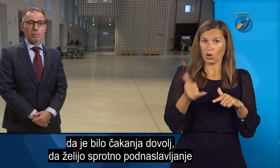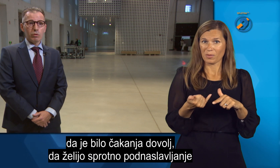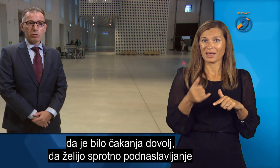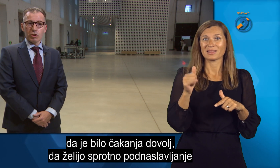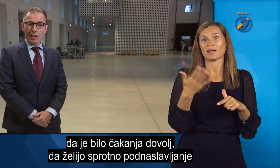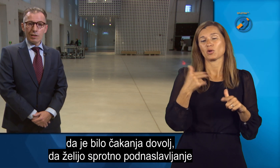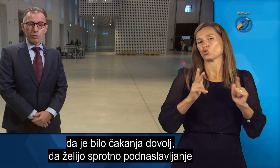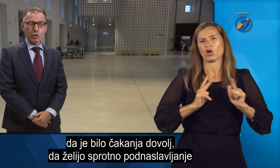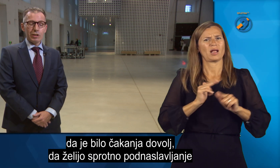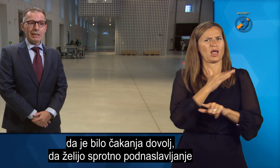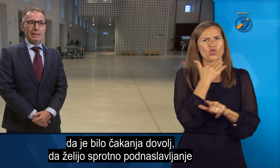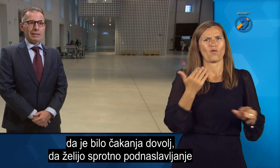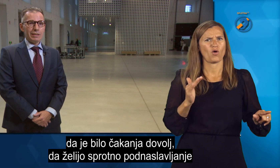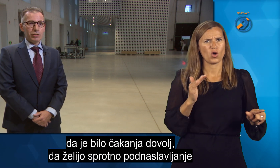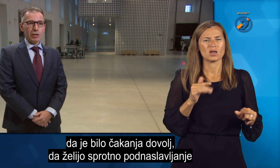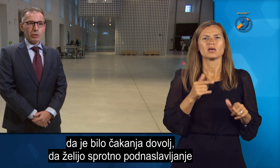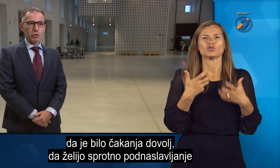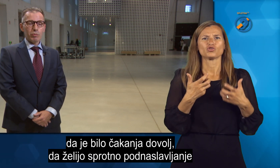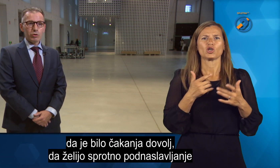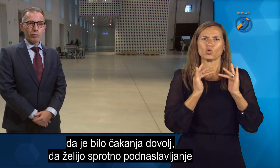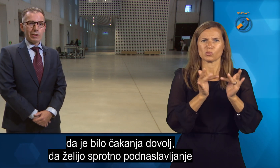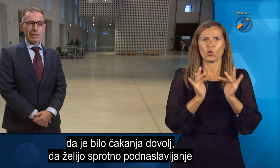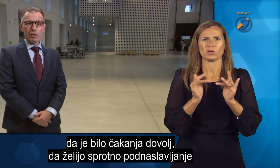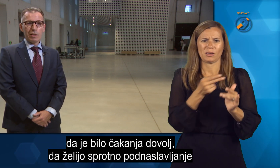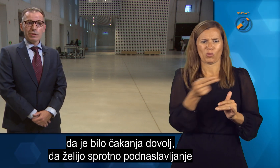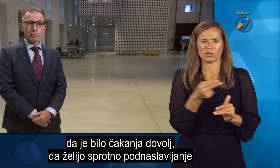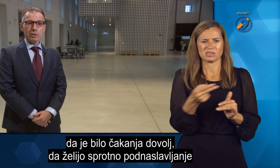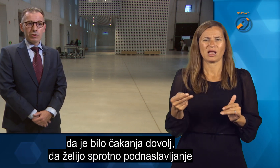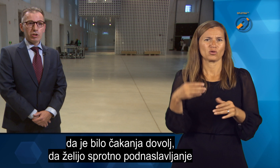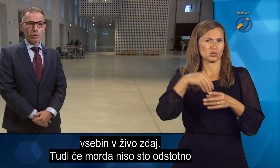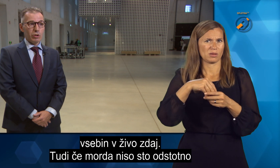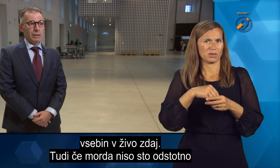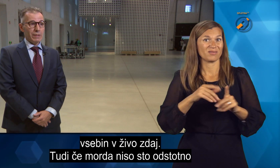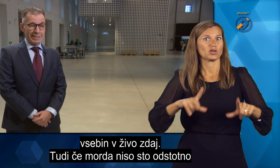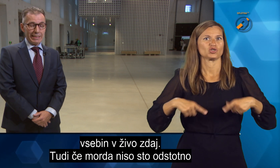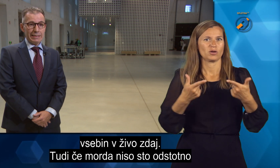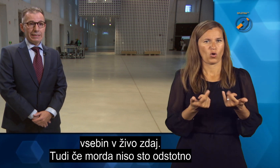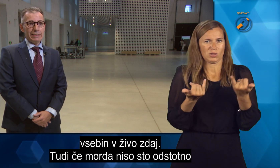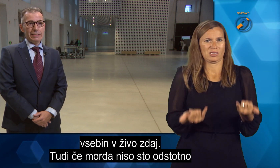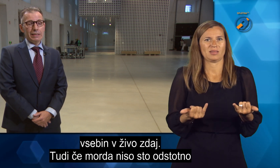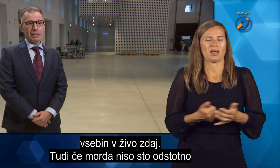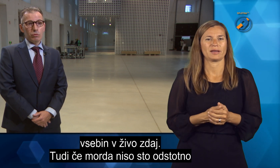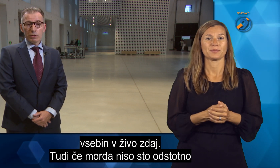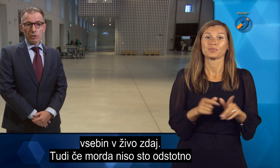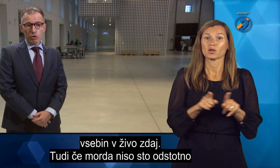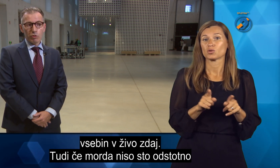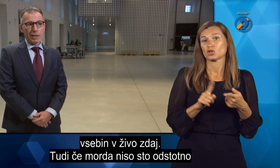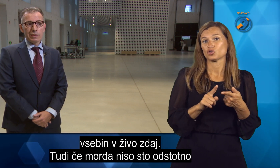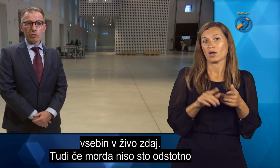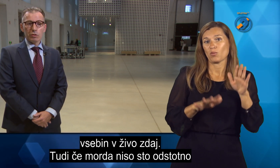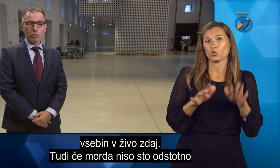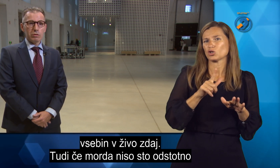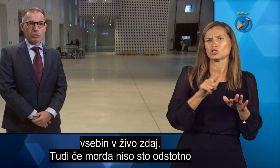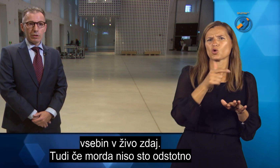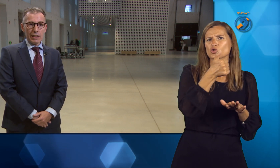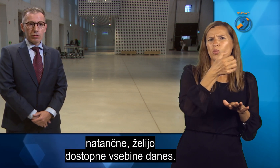je, da je bilo čakanja dovolj, da želijo sprotno podnaslavljanje vsebin v živo zdaj. Tudi, če morda